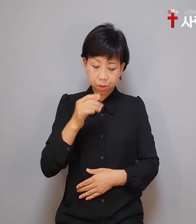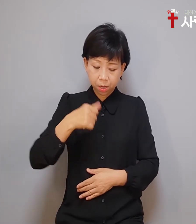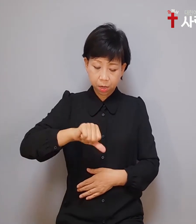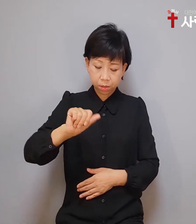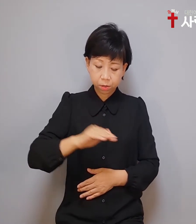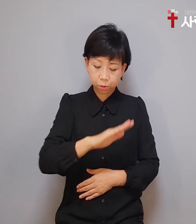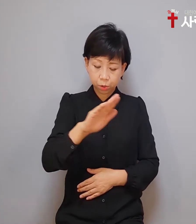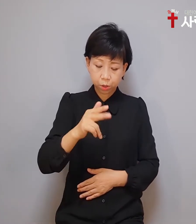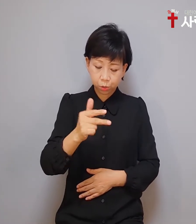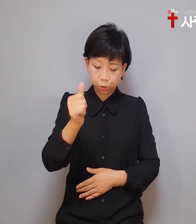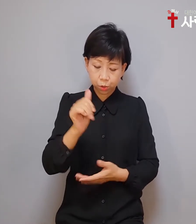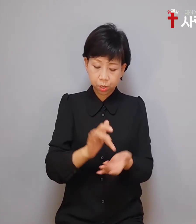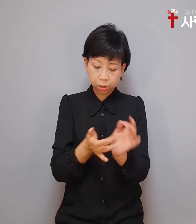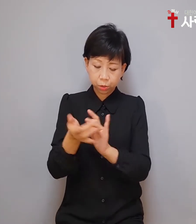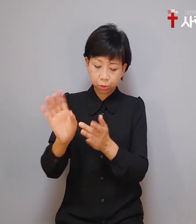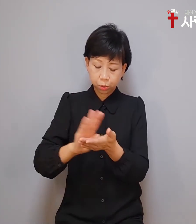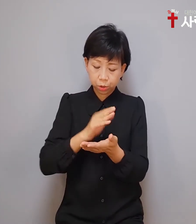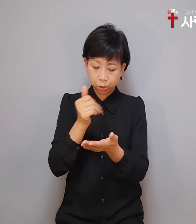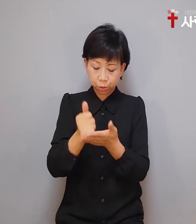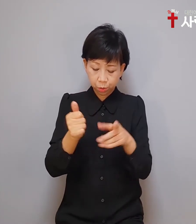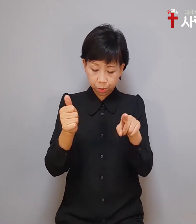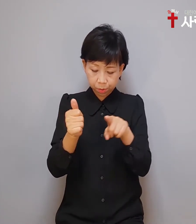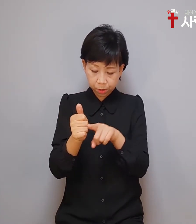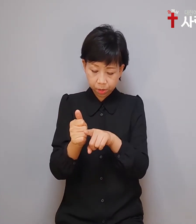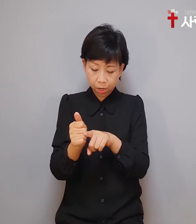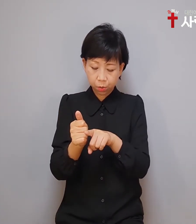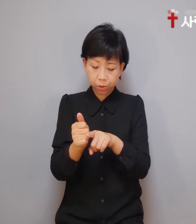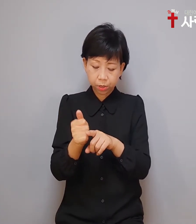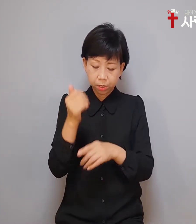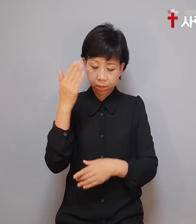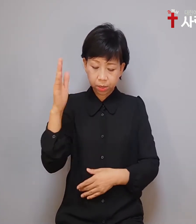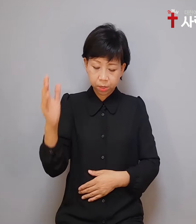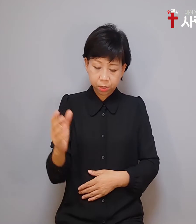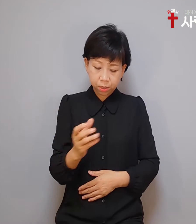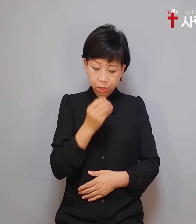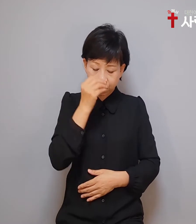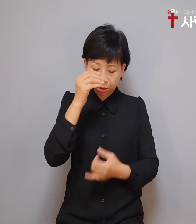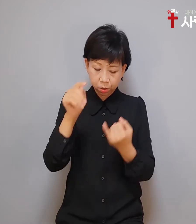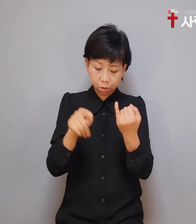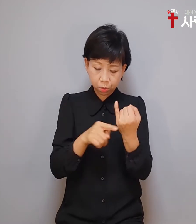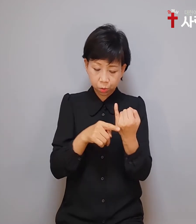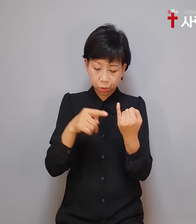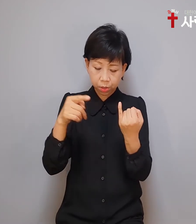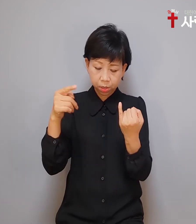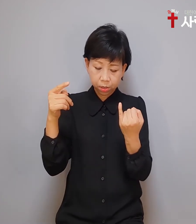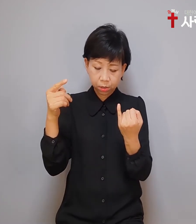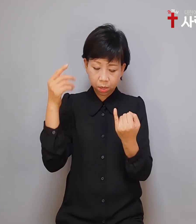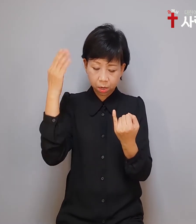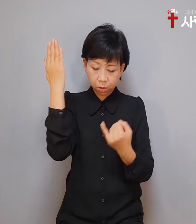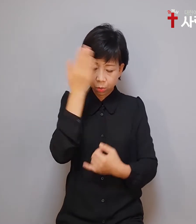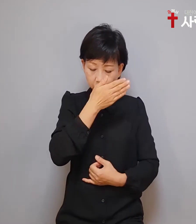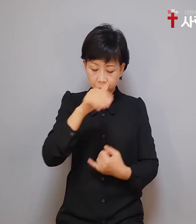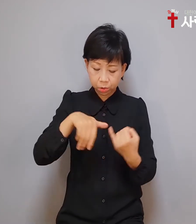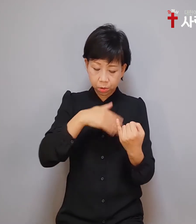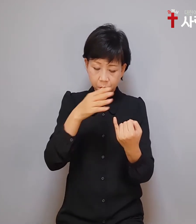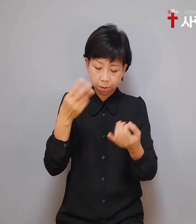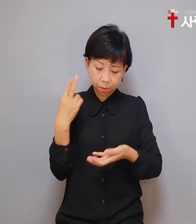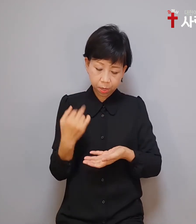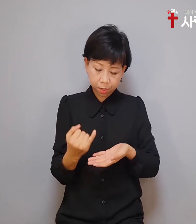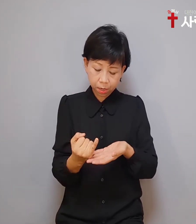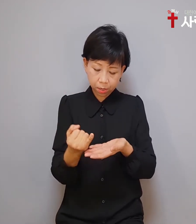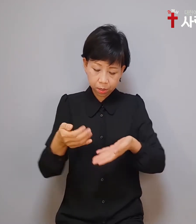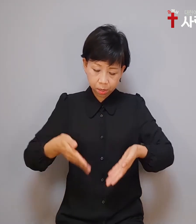주 예수 그리스도를 믿사오니 이는 성령으로 잉태하사 동정녀 마리아에게 나시고